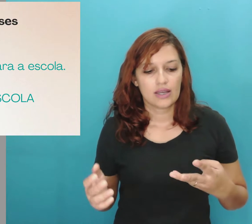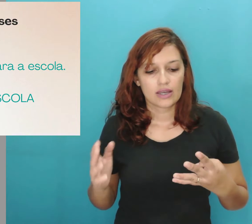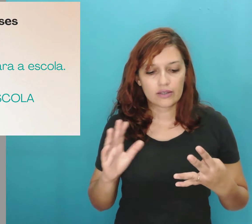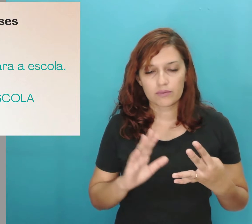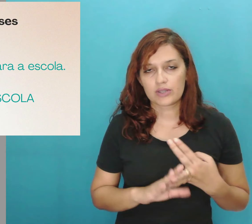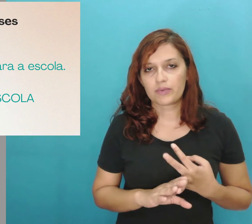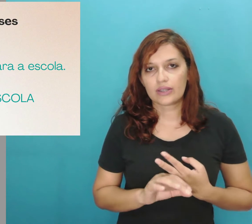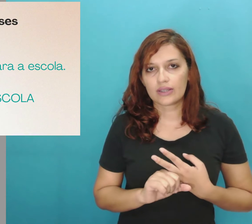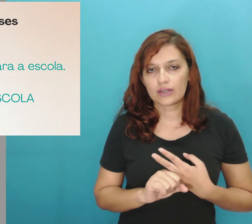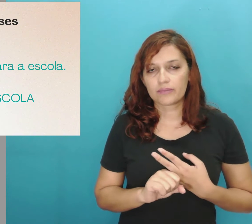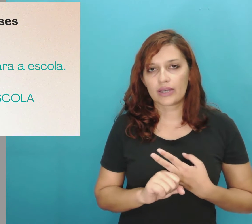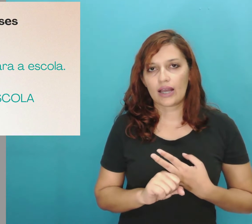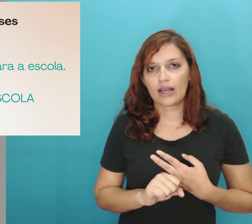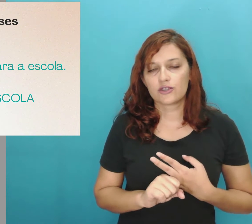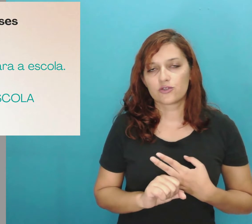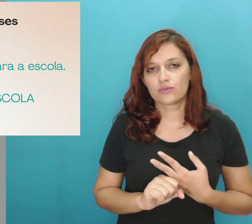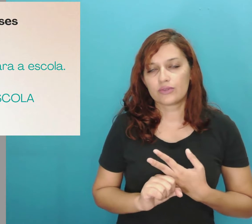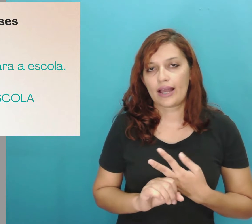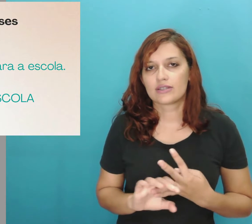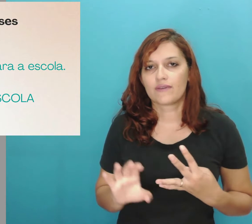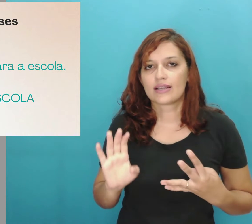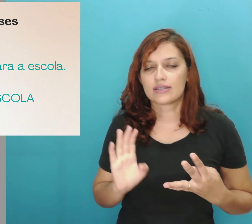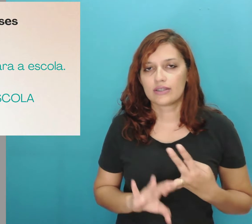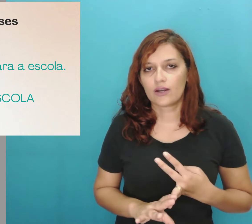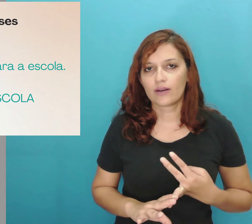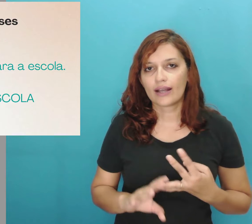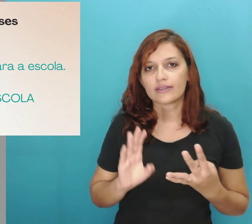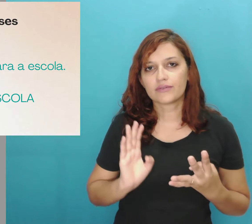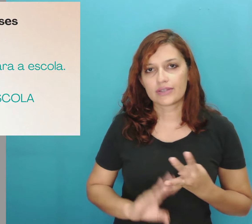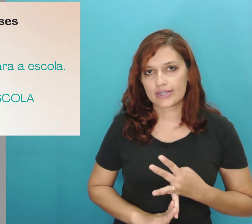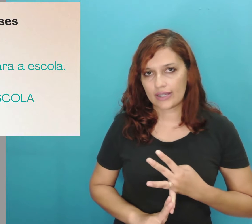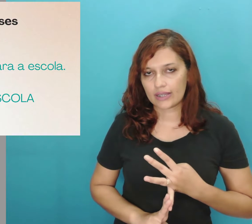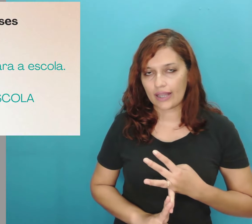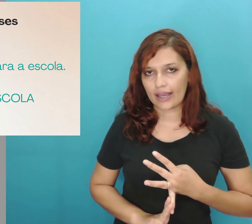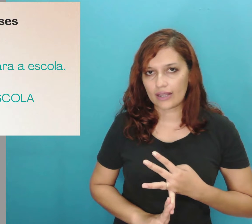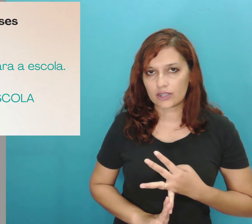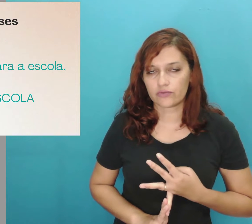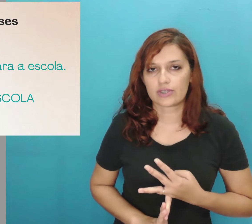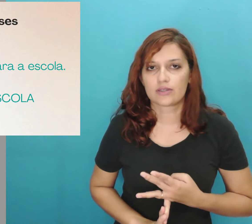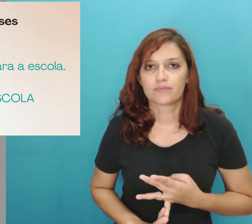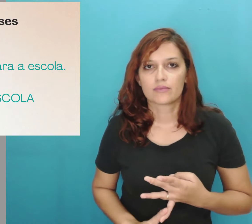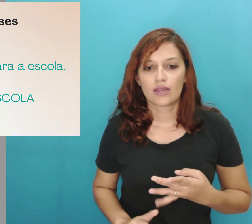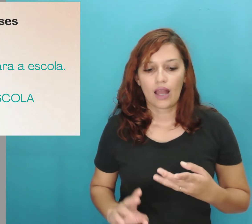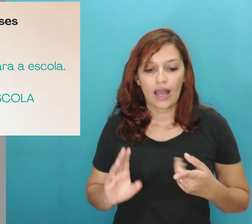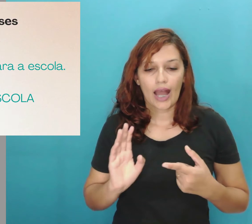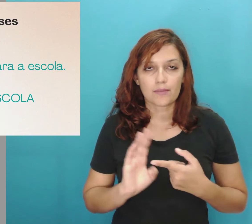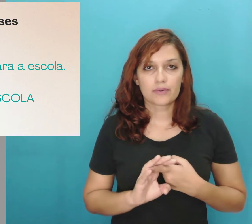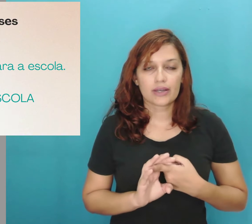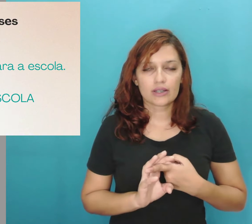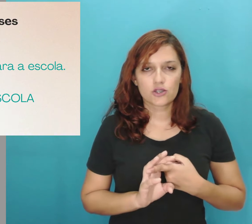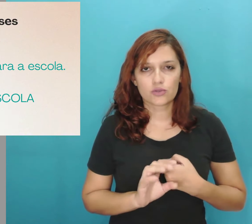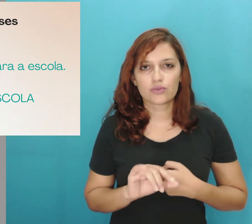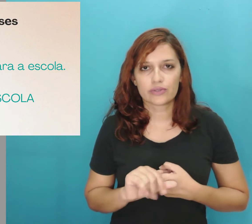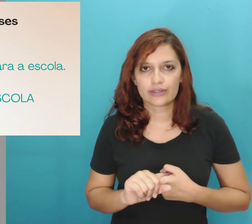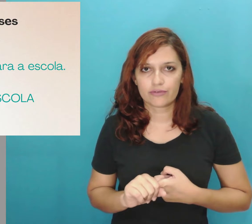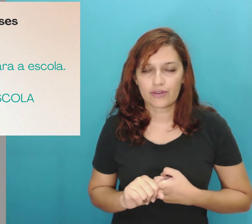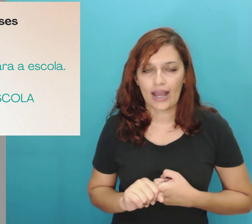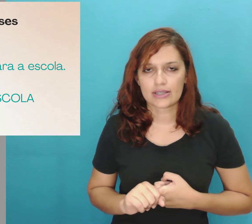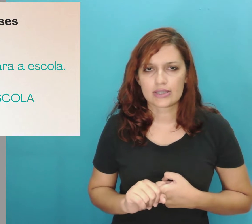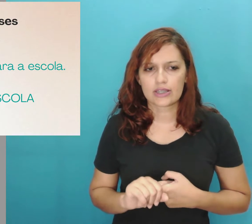e vamos aprender também a estruturar as frases interrogativas e negativas. A primeira estrutura de frases, que é